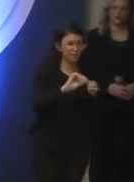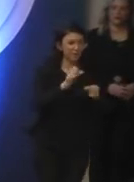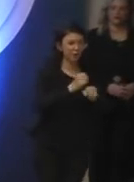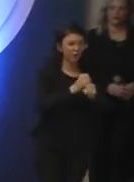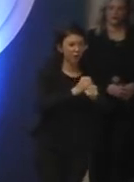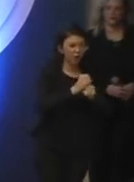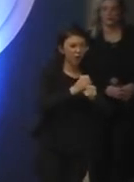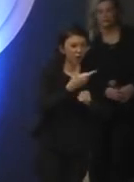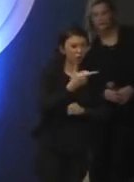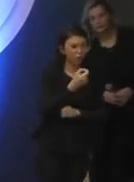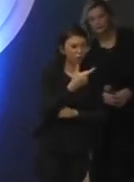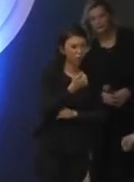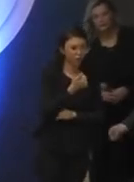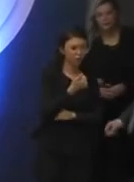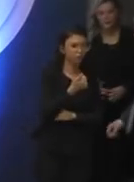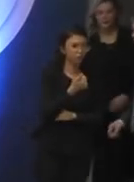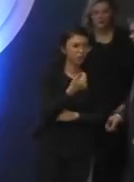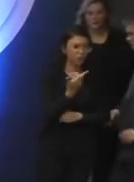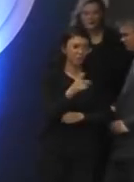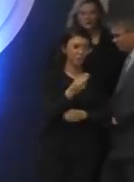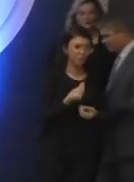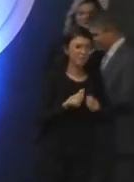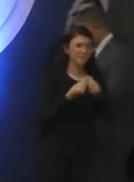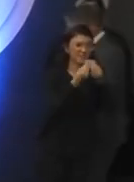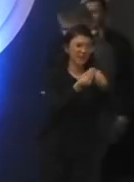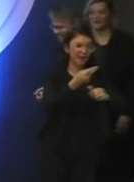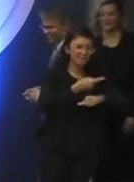ele vai entregar o prêmio para dar mais suspense.